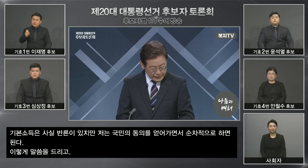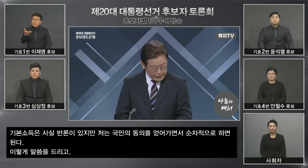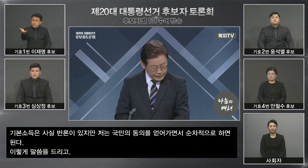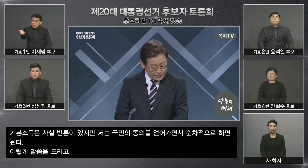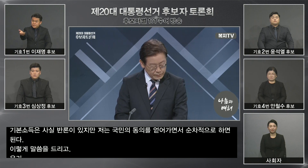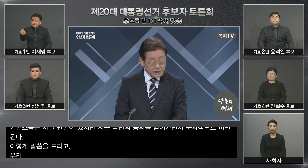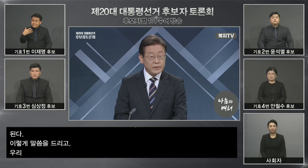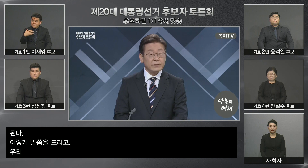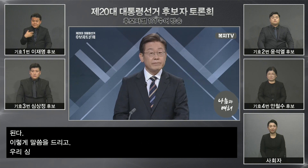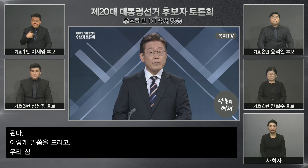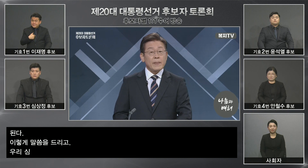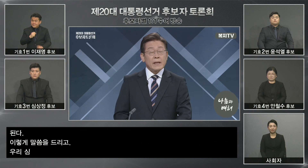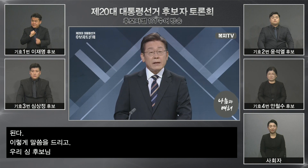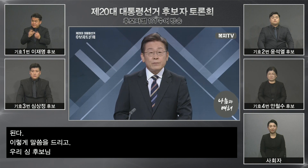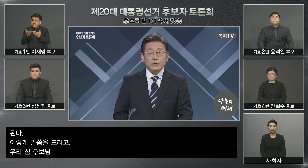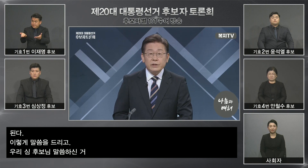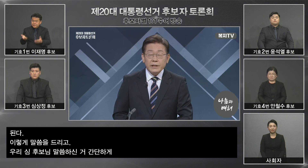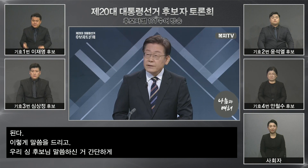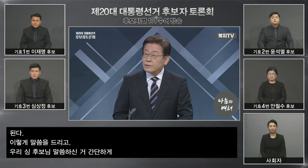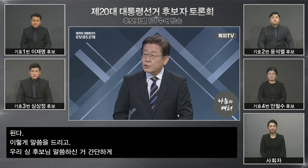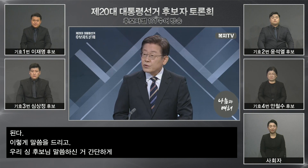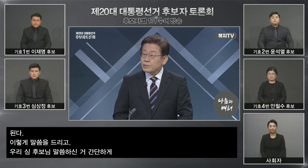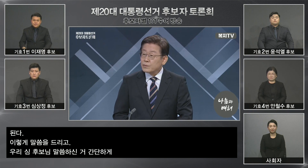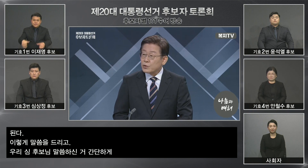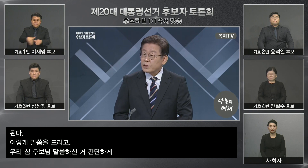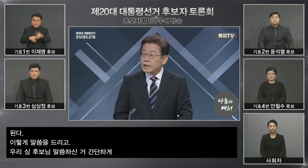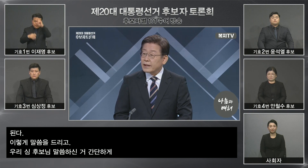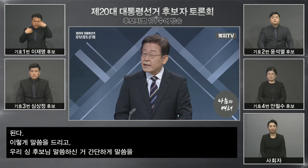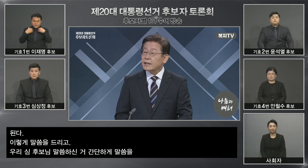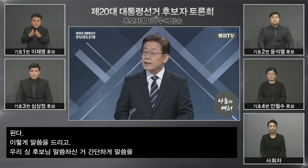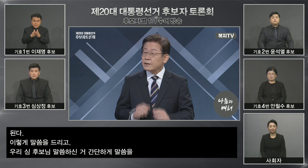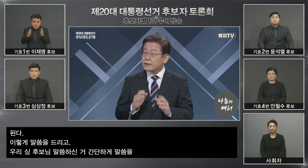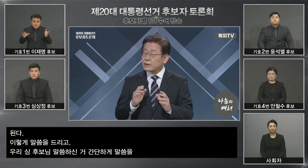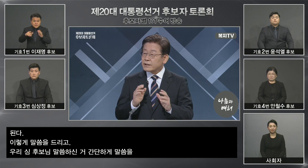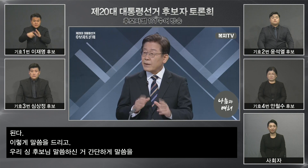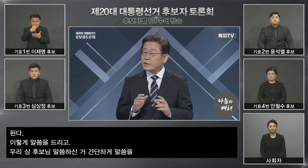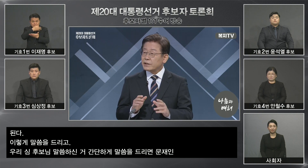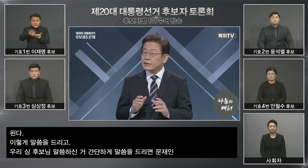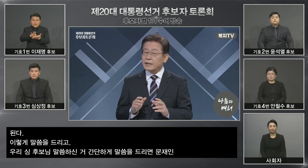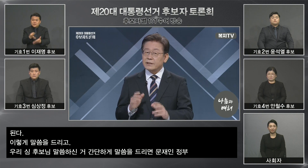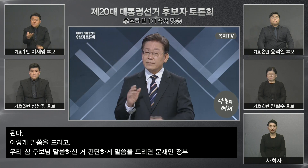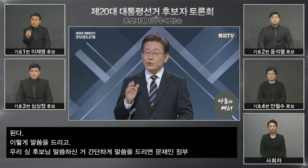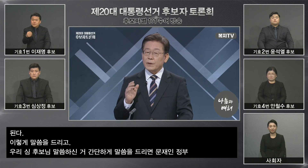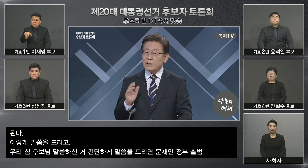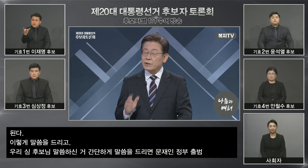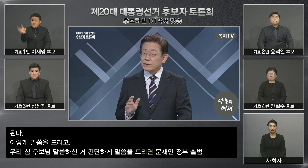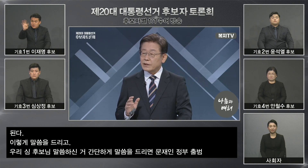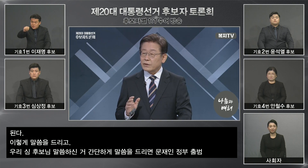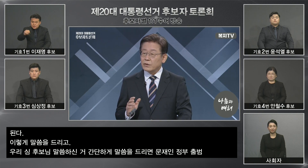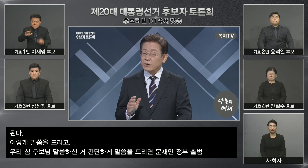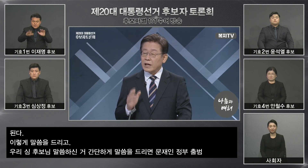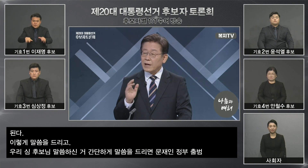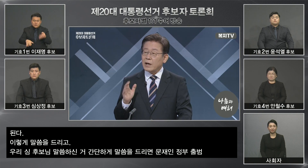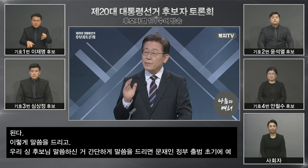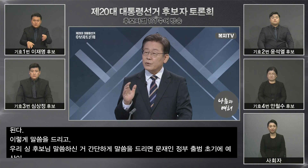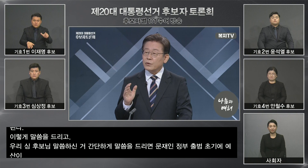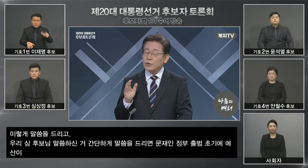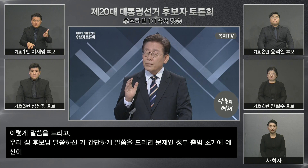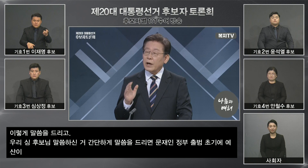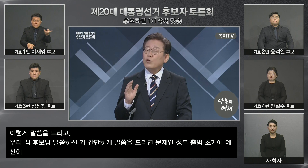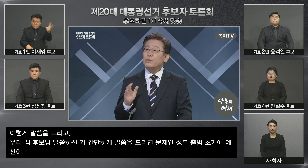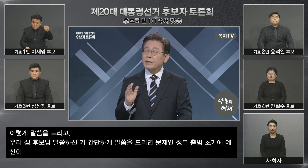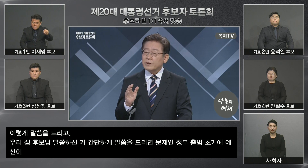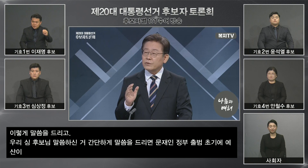말씀하신 것 간단하게 말씀드리면 문재인 정부 출범 초기에 예산이 400억인데 지금 630억이 됐고 아마